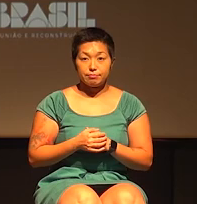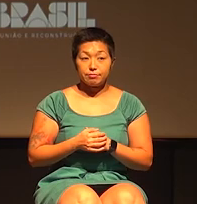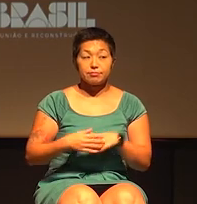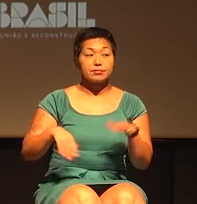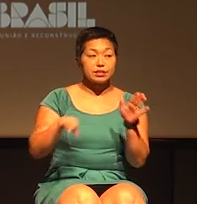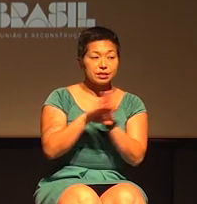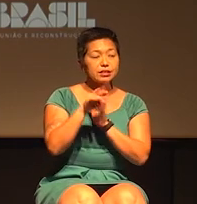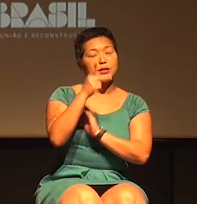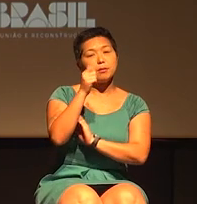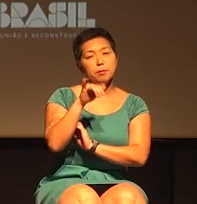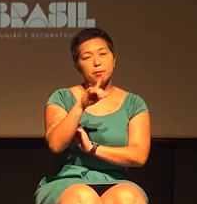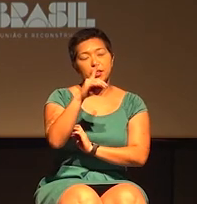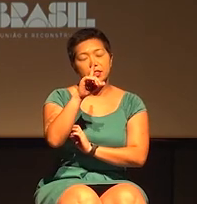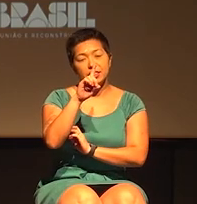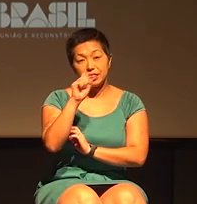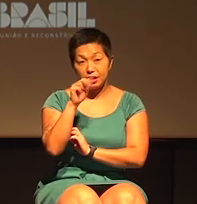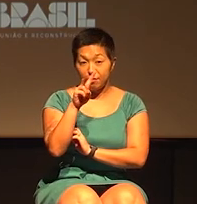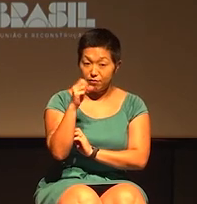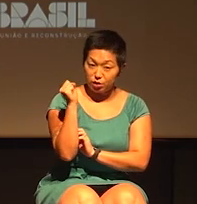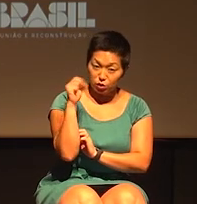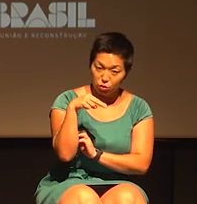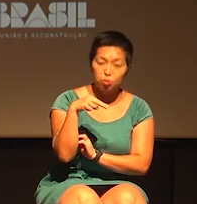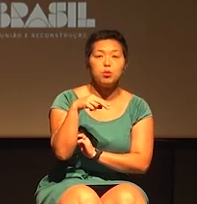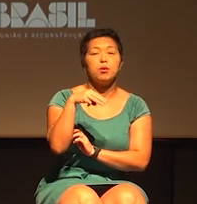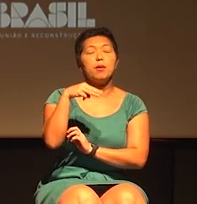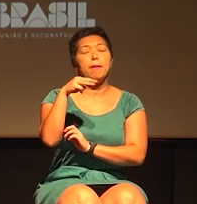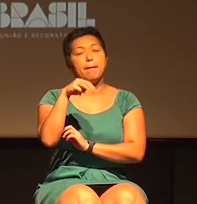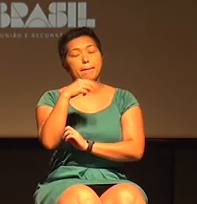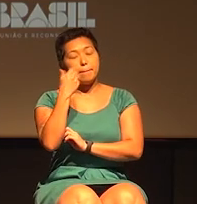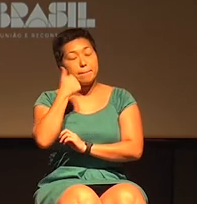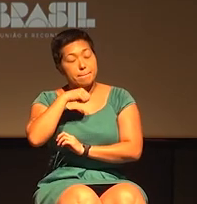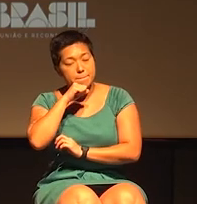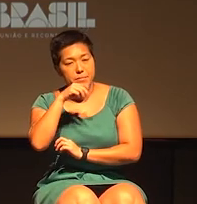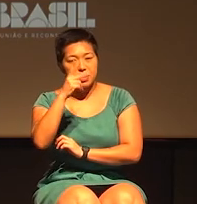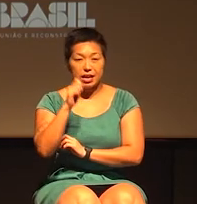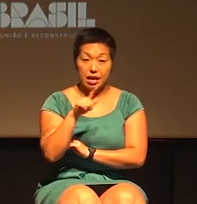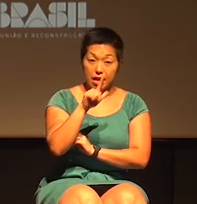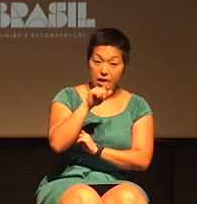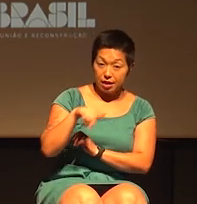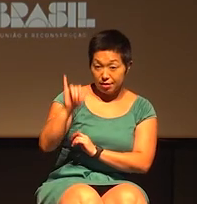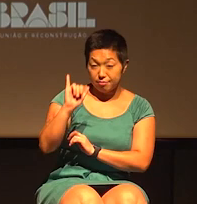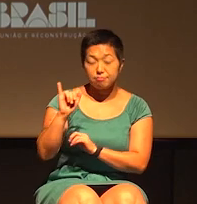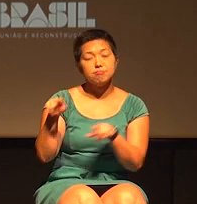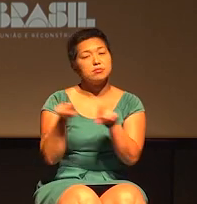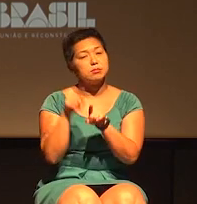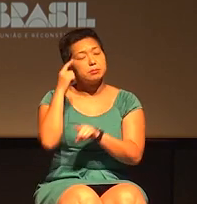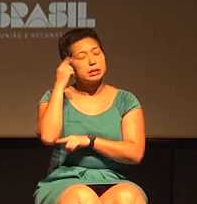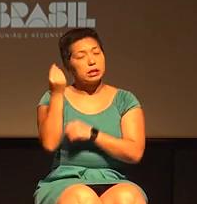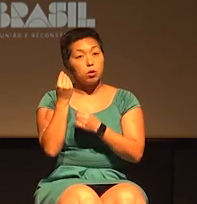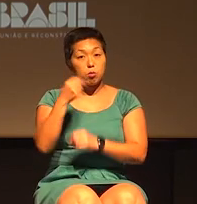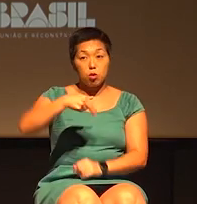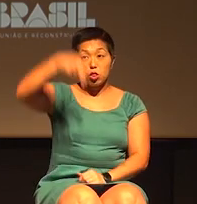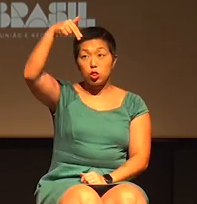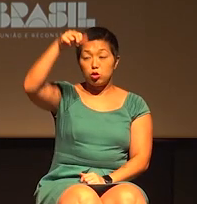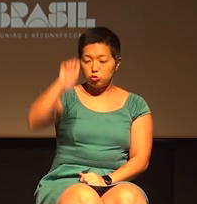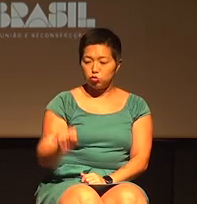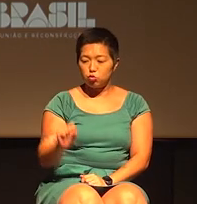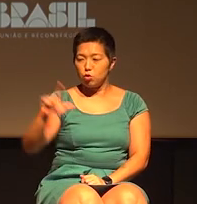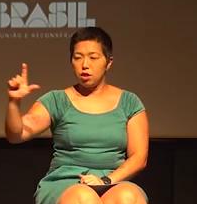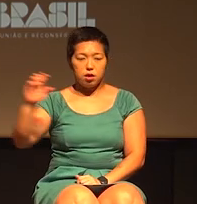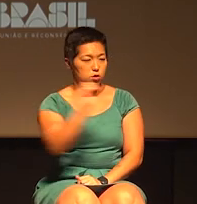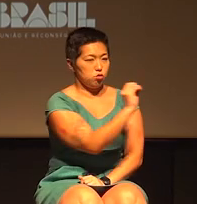Devon na M K que são a gente vai começar com cinco not SUS centro Leste Oeste